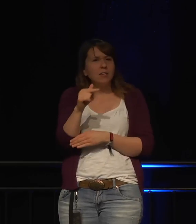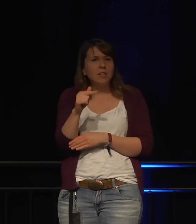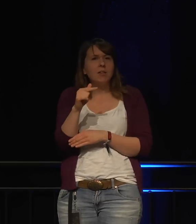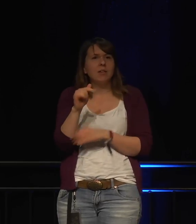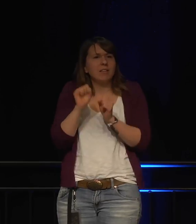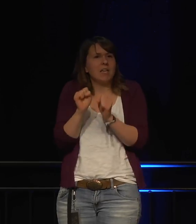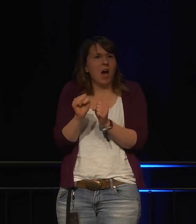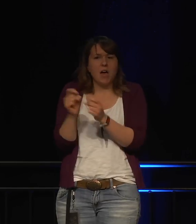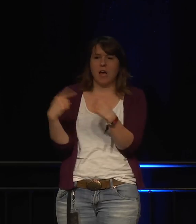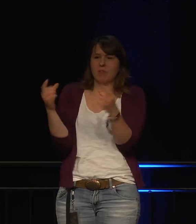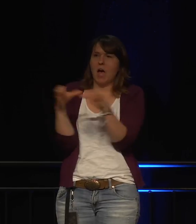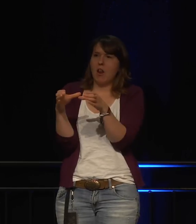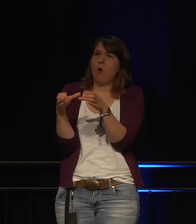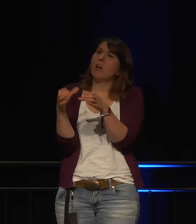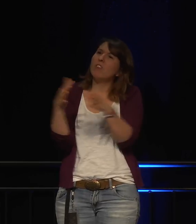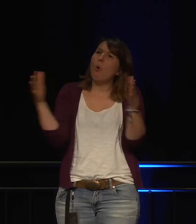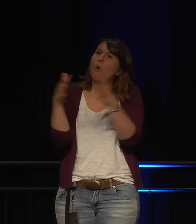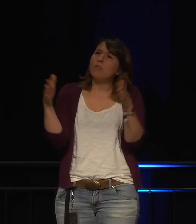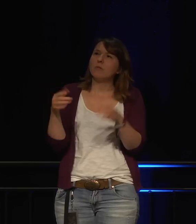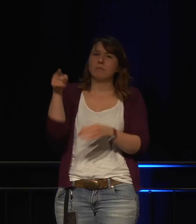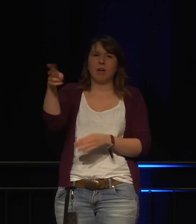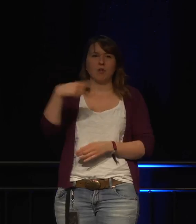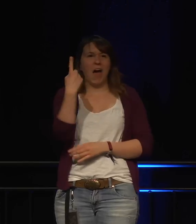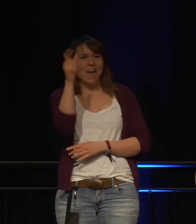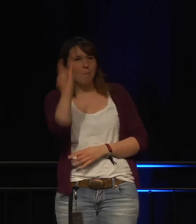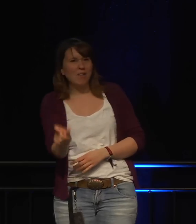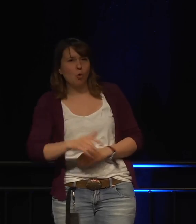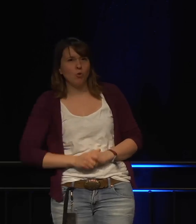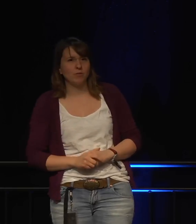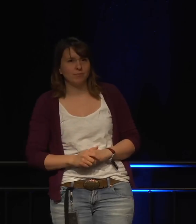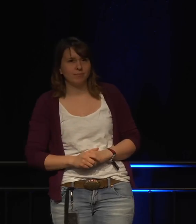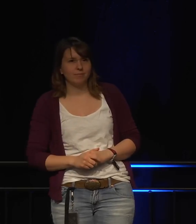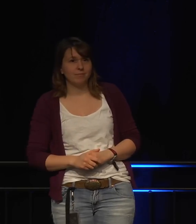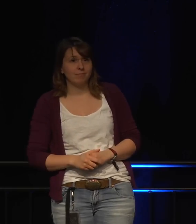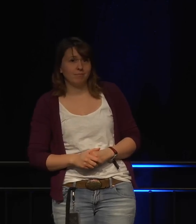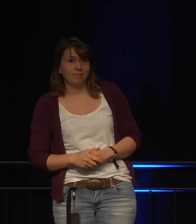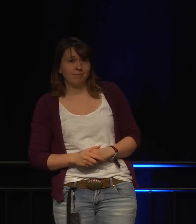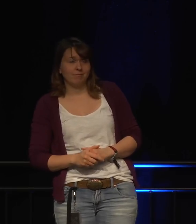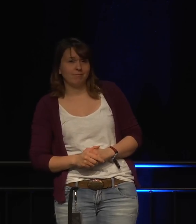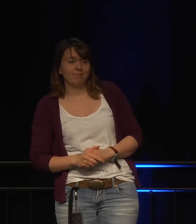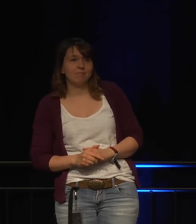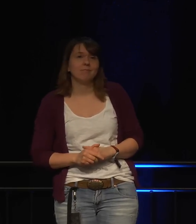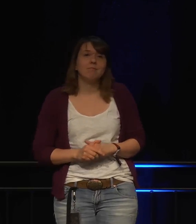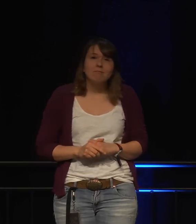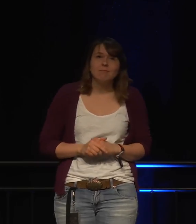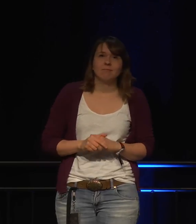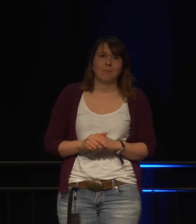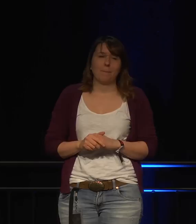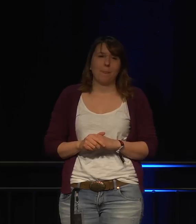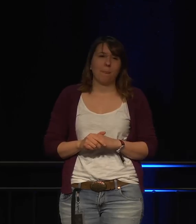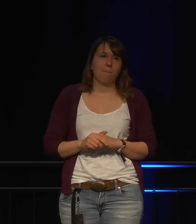Hoy, ¿cuántas personas tenéis en el Departamento de Seguridad Informática? Una persona.